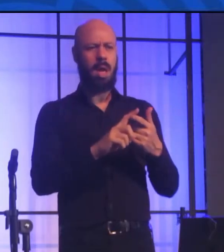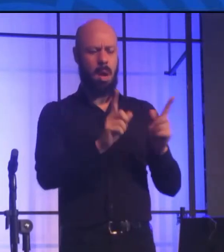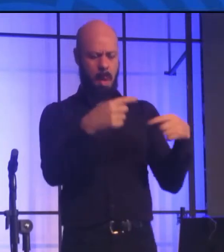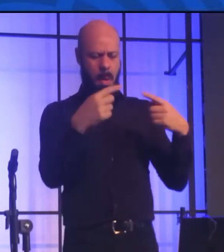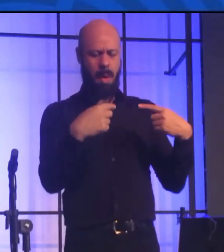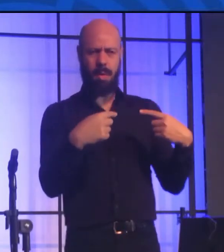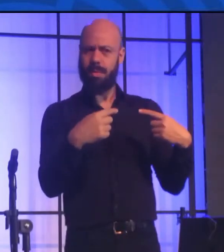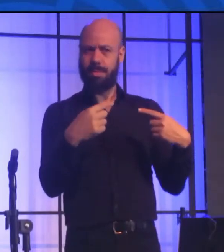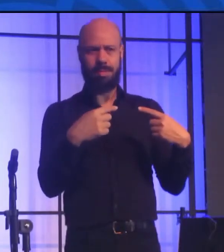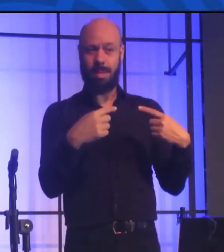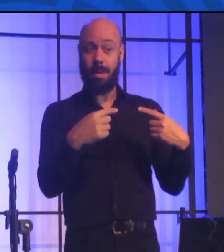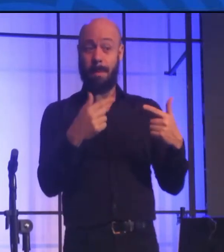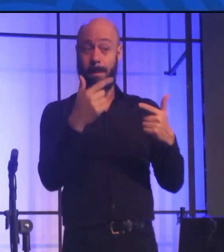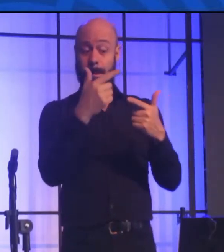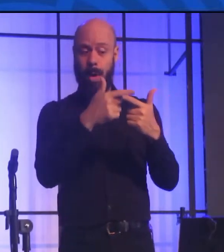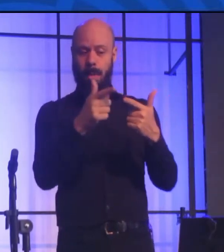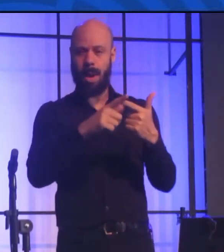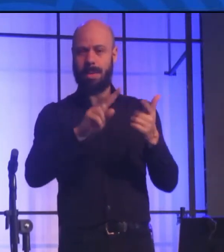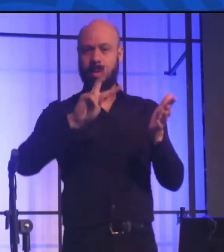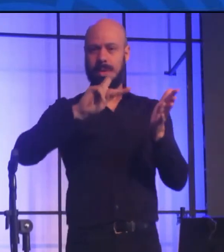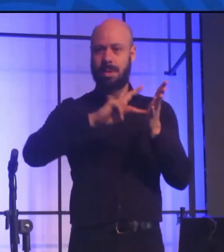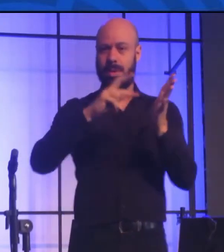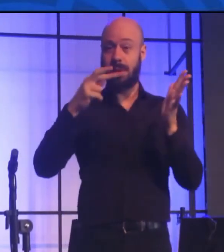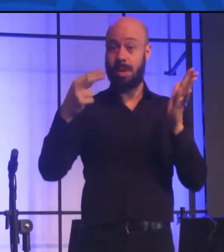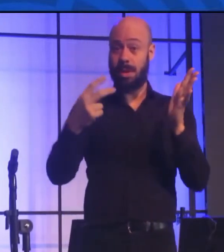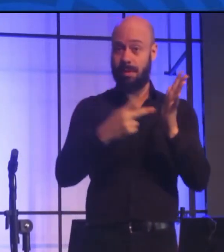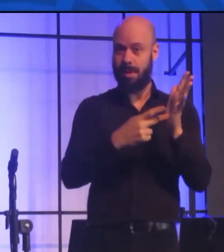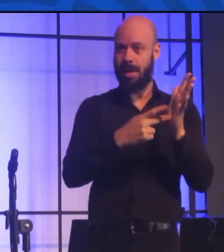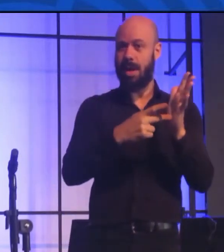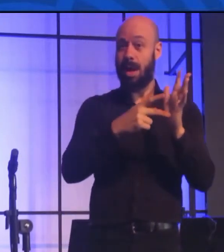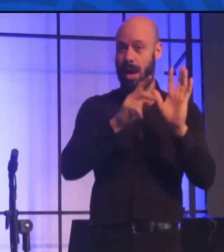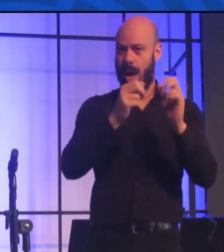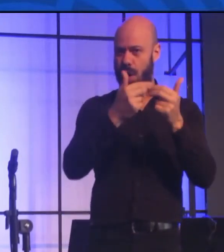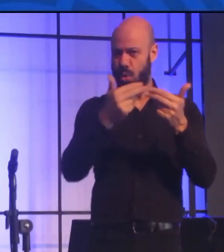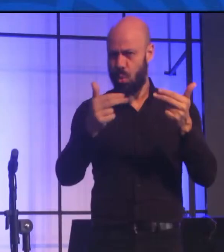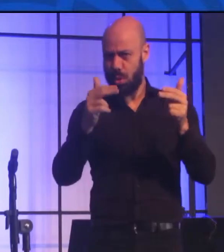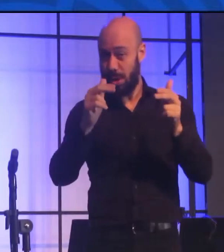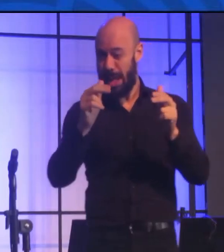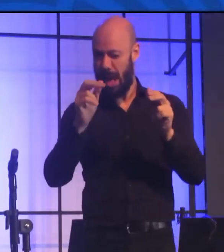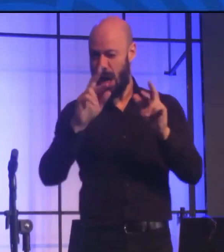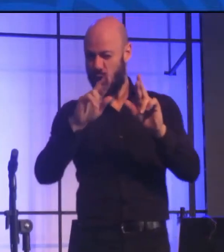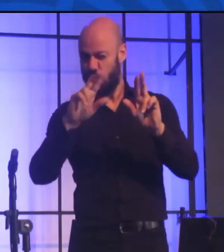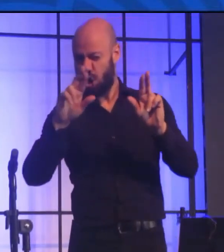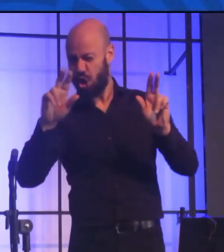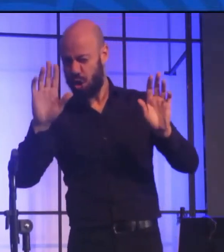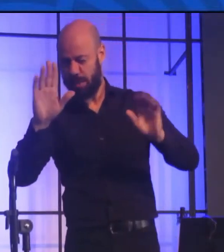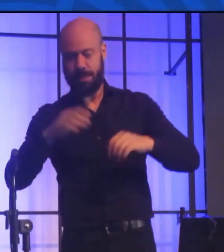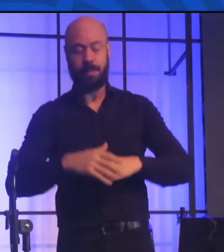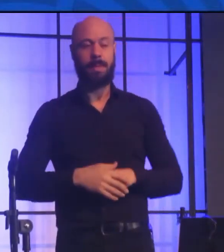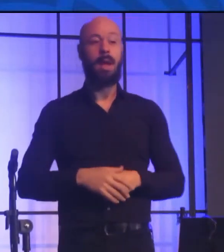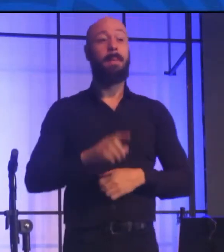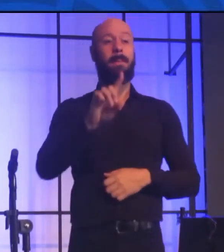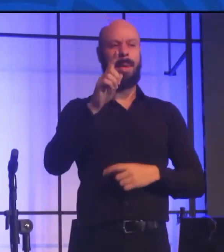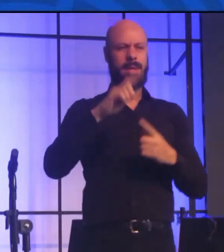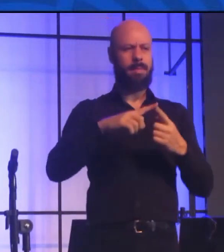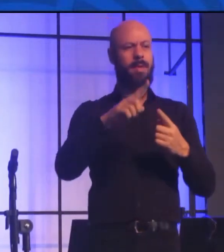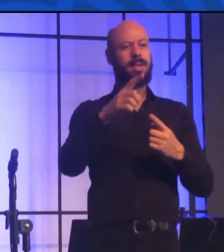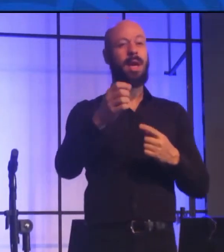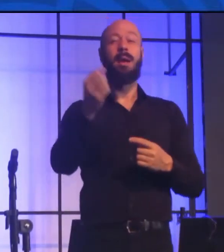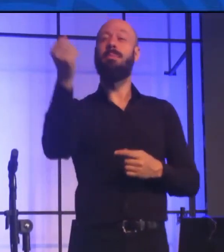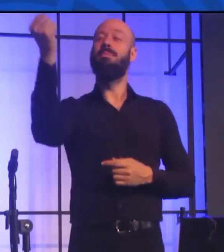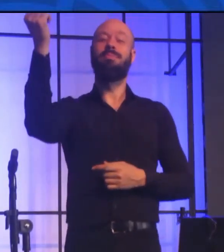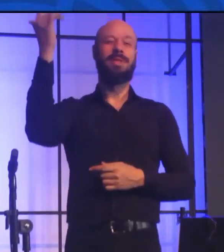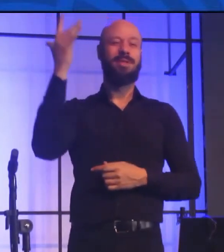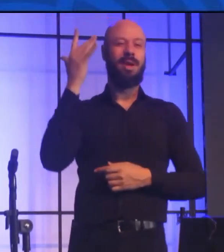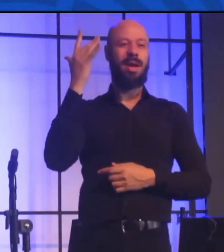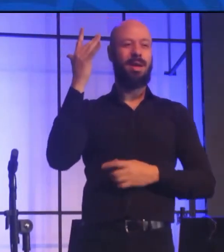não. Quando você é abençoado também, isso gera alguns problemas. E o texto diz que chegou um